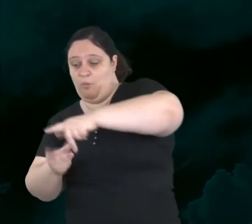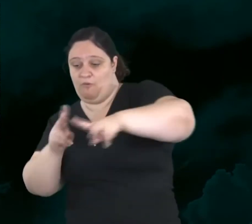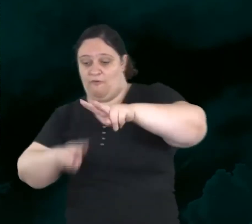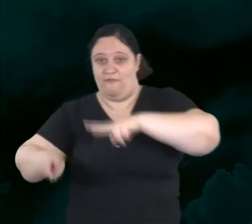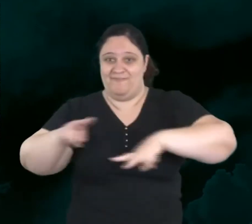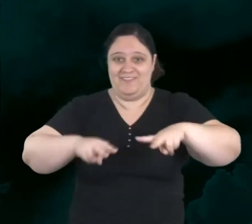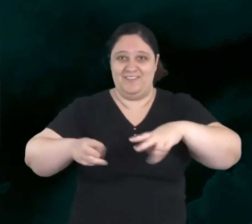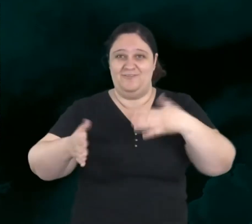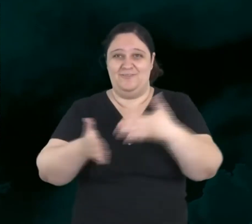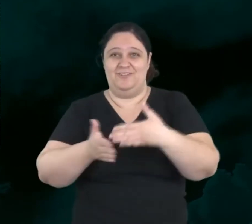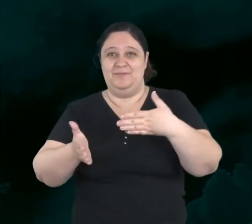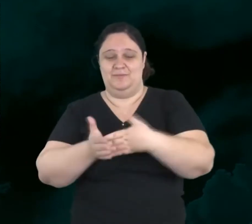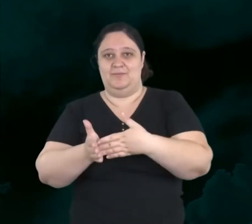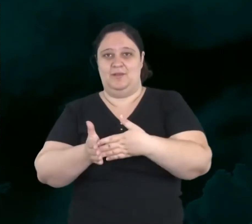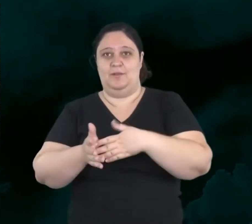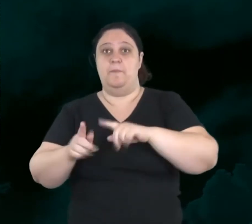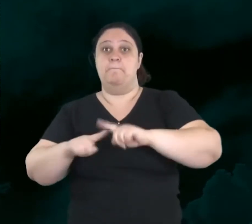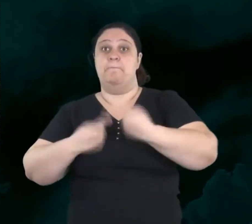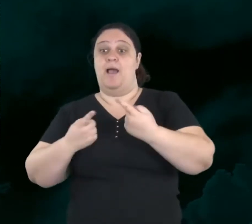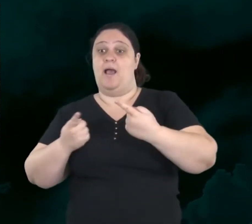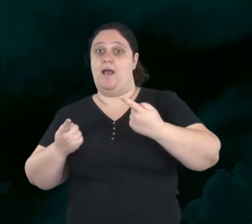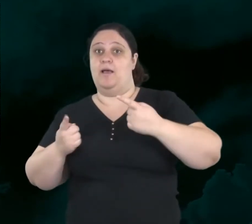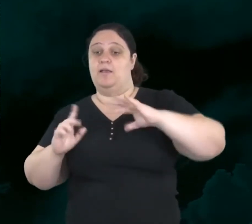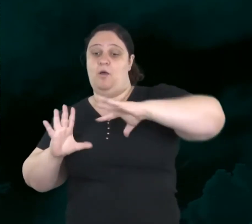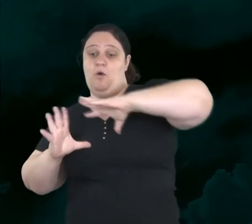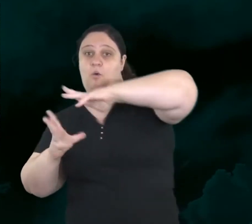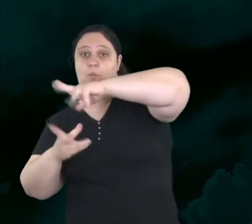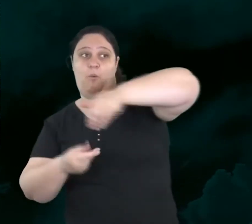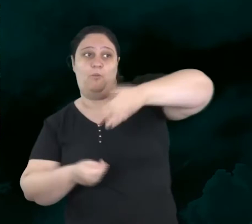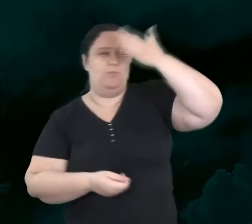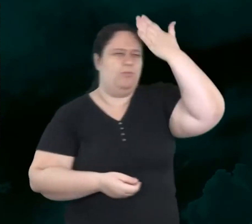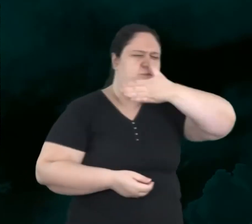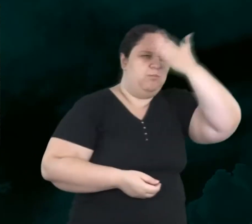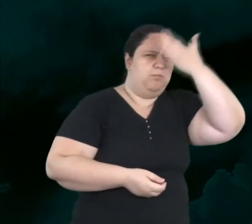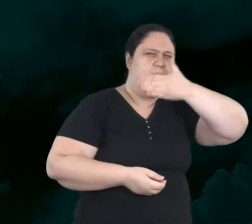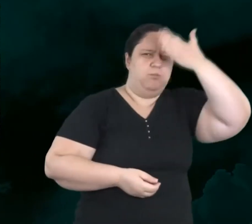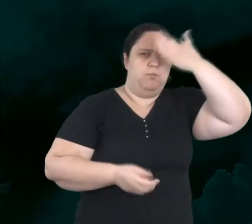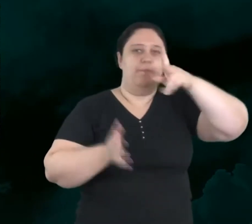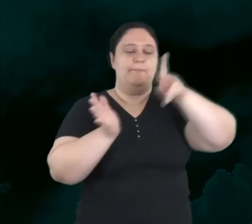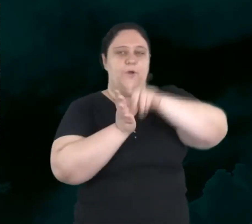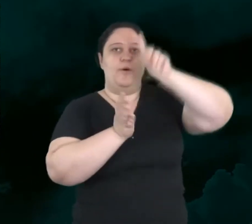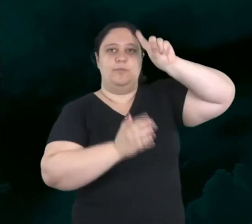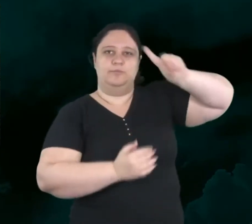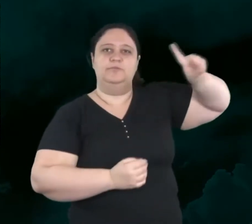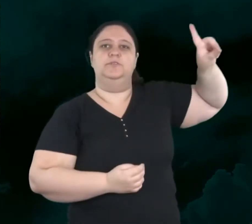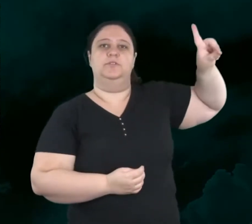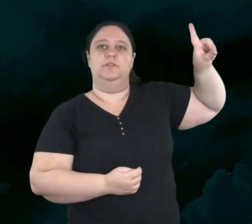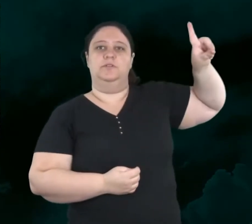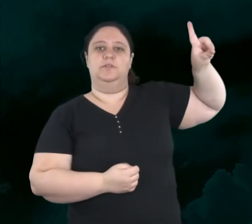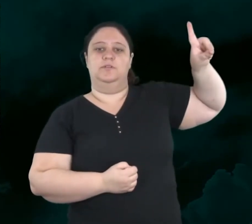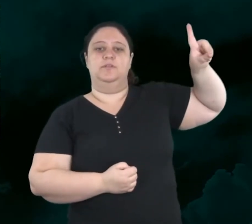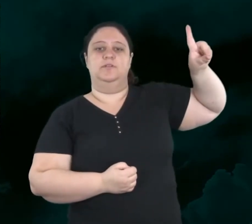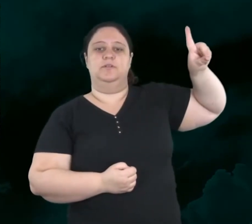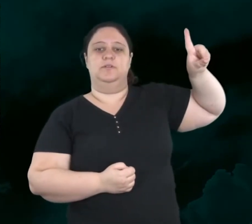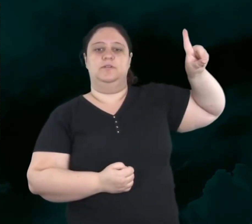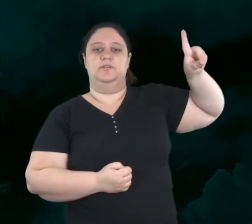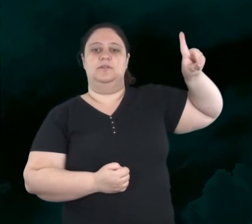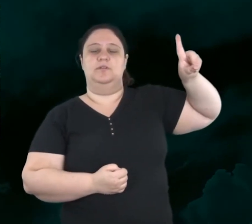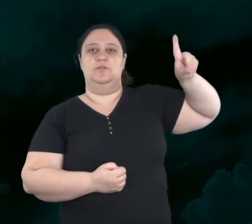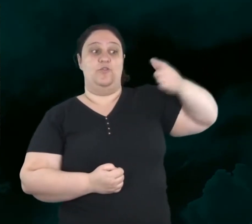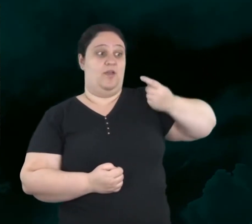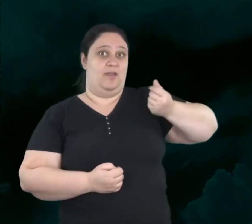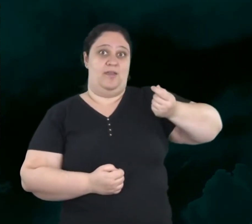mundo invisível, que é o mundo onde Deus está, na dimensão de Deus, é que são as coisas que vão durar